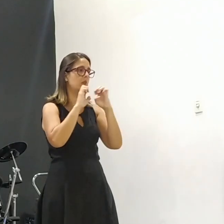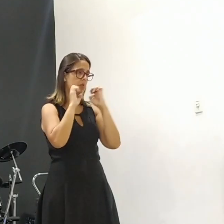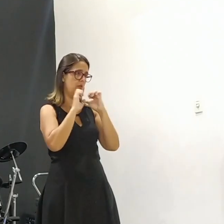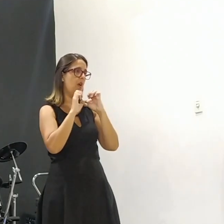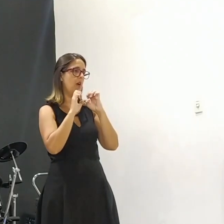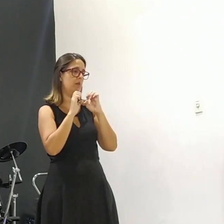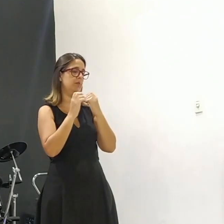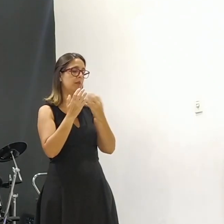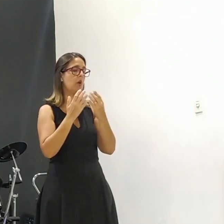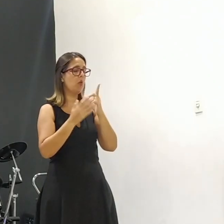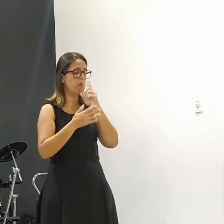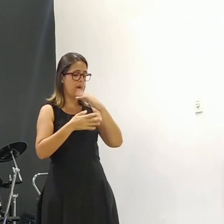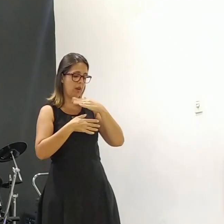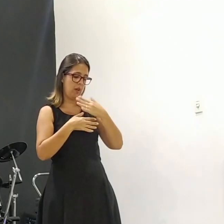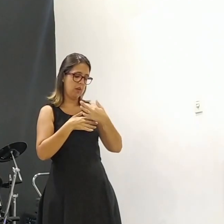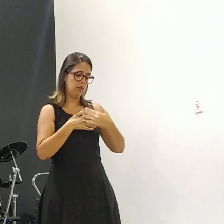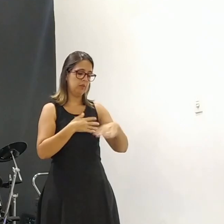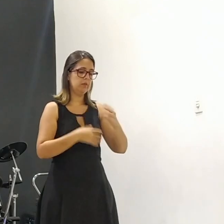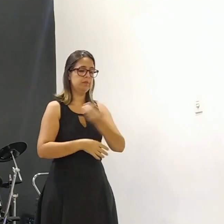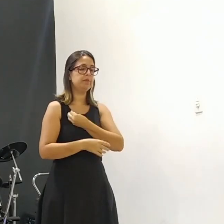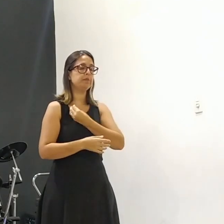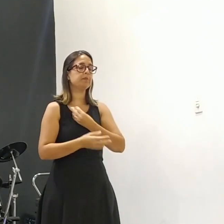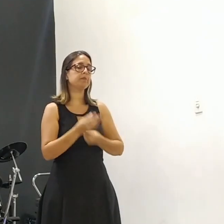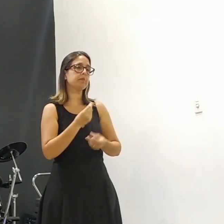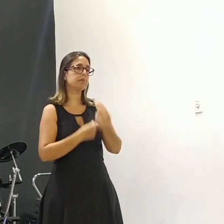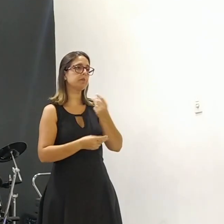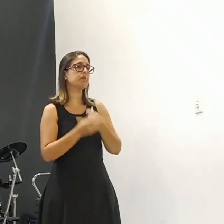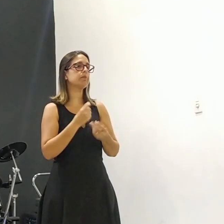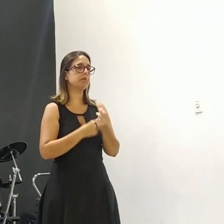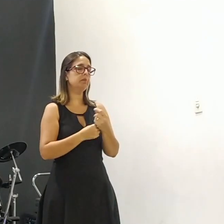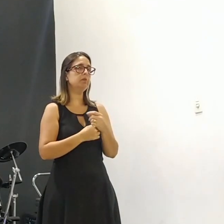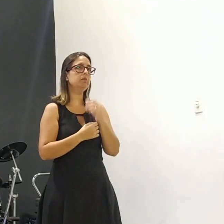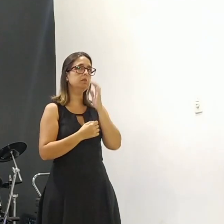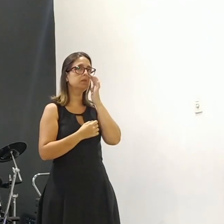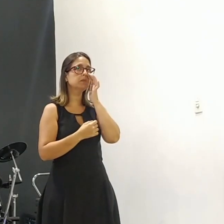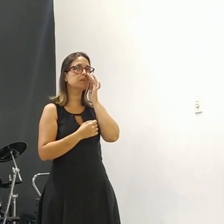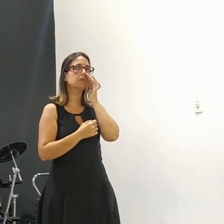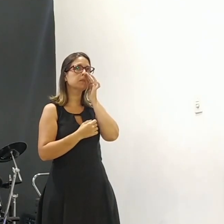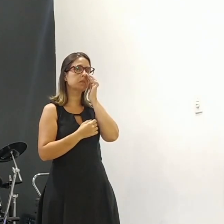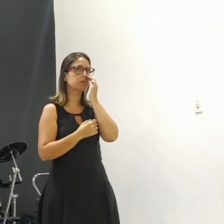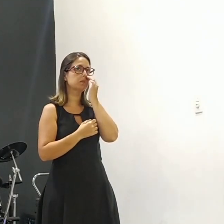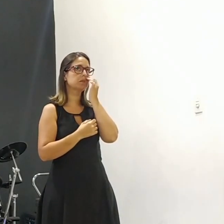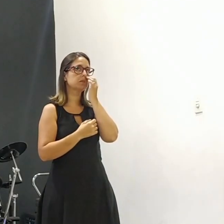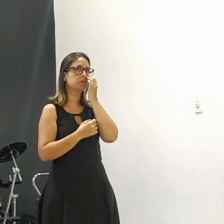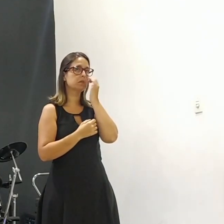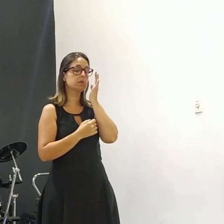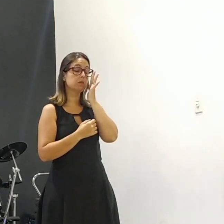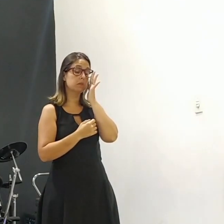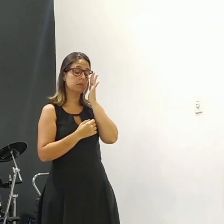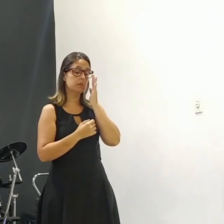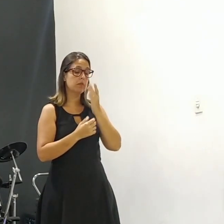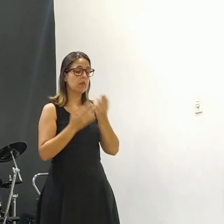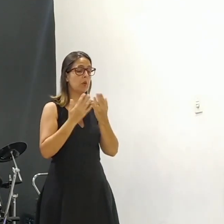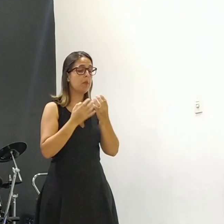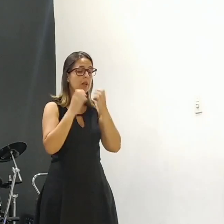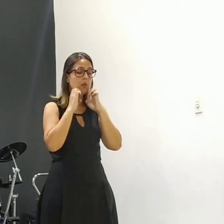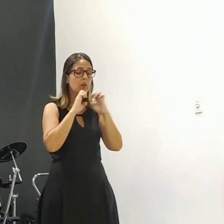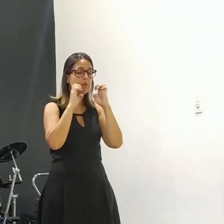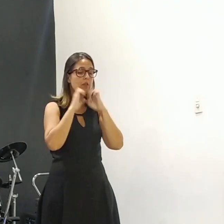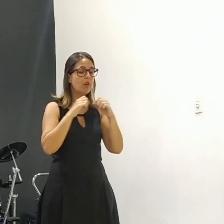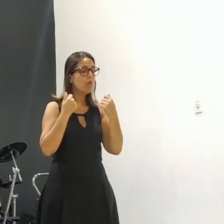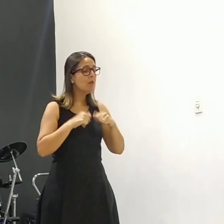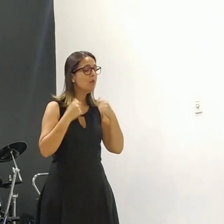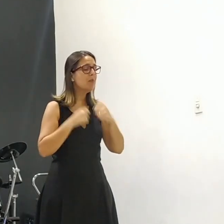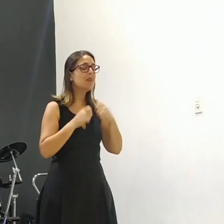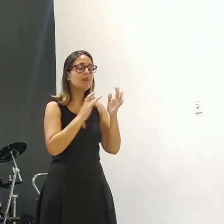que jorra para a vida eterna. Quem bebe da água que eu dou. Você tem que beber dessa água todo dia. Você